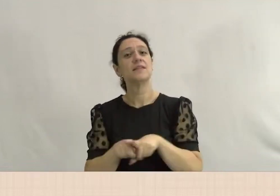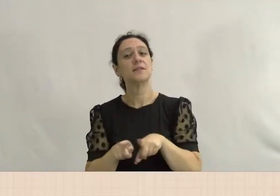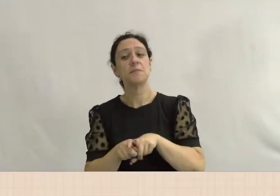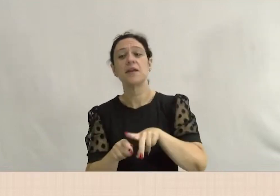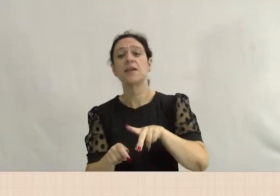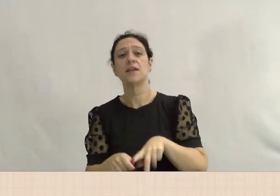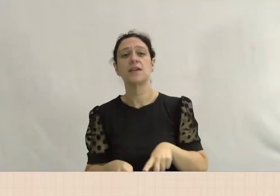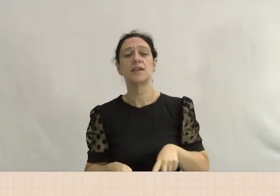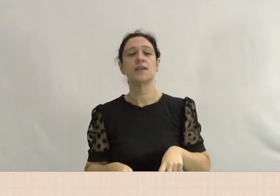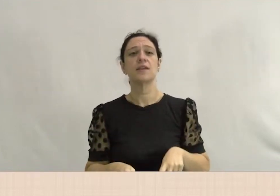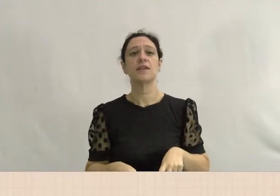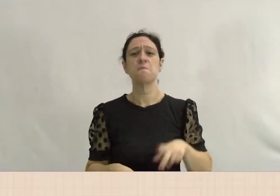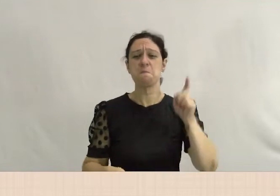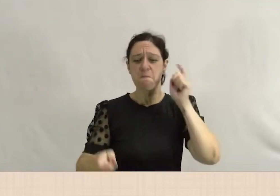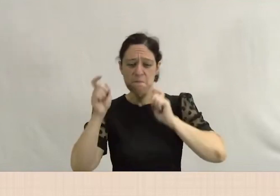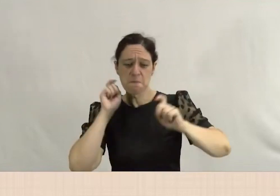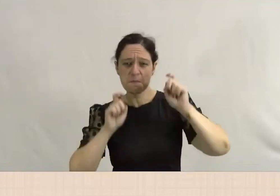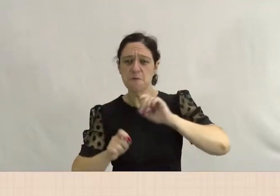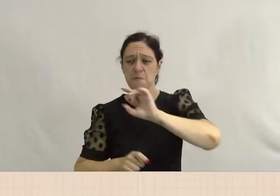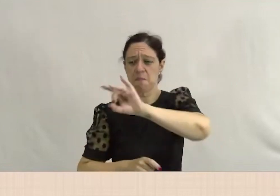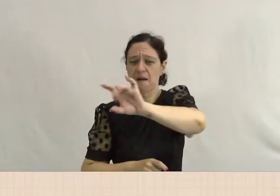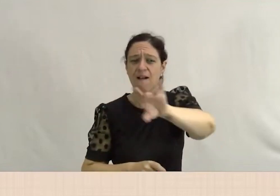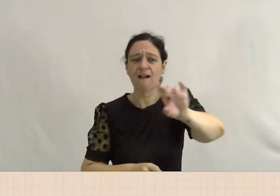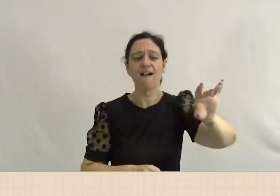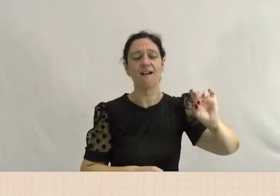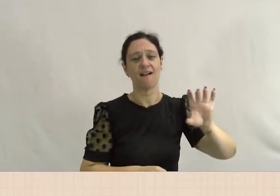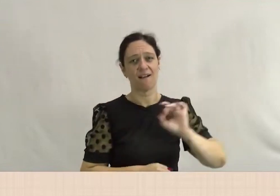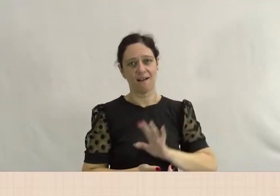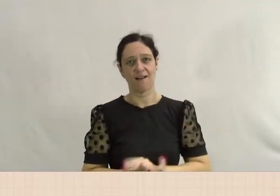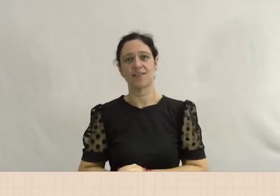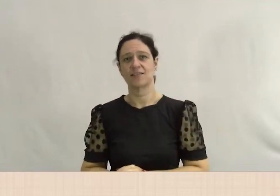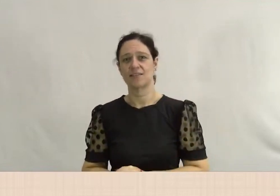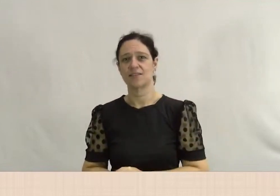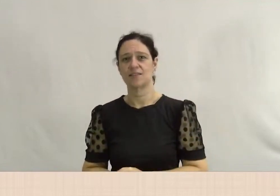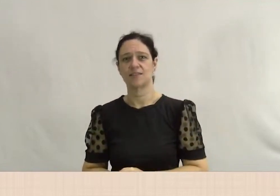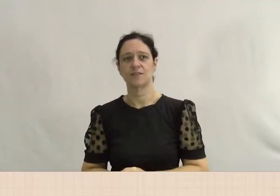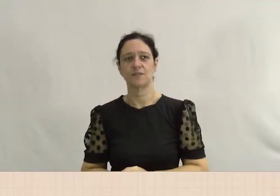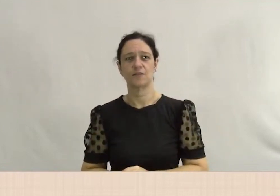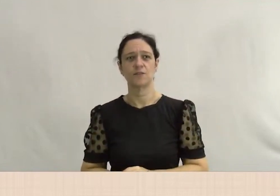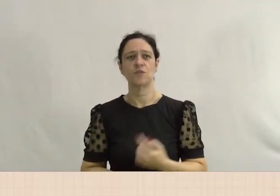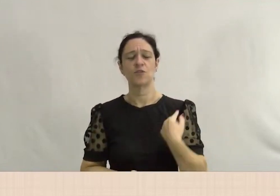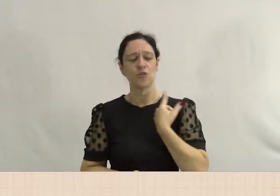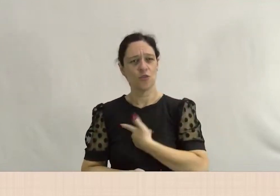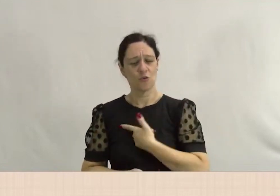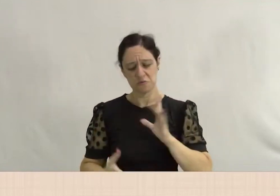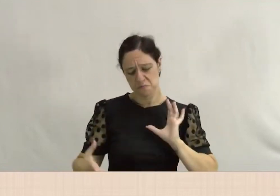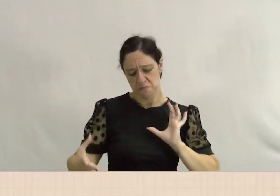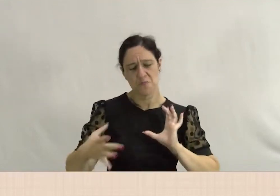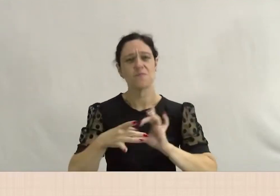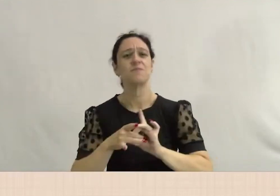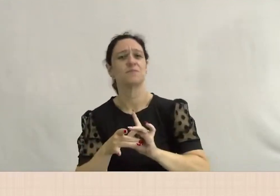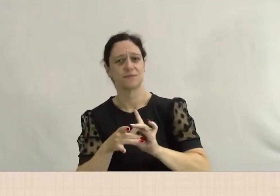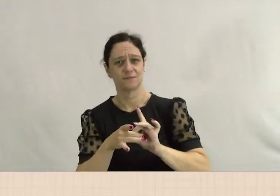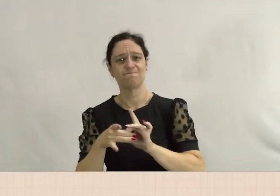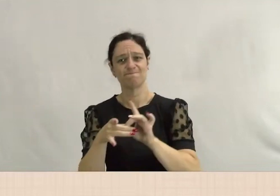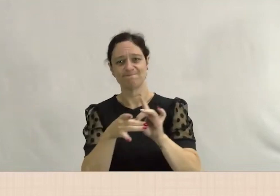outros. Me preocupo com os outros. Hoje eu luto para nós termos um só sentimento, de um